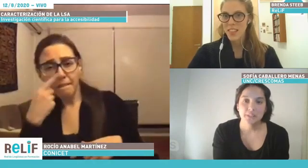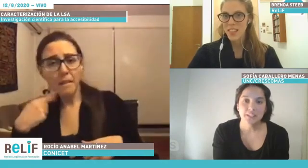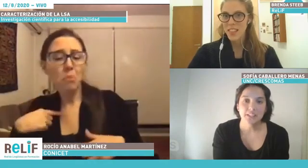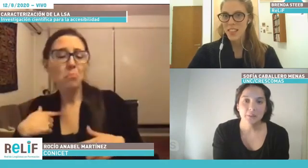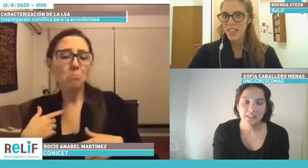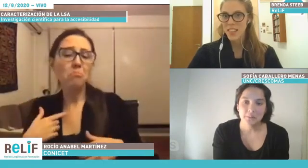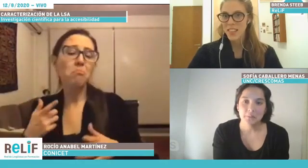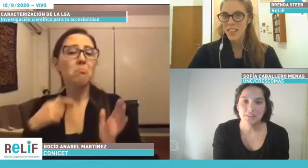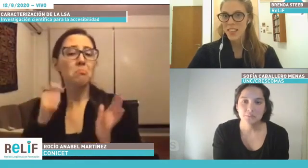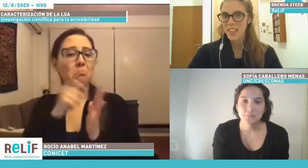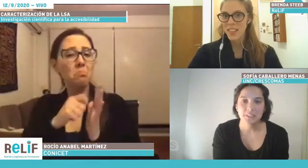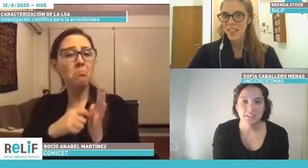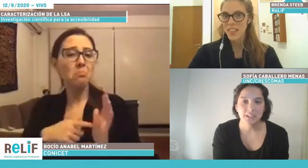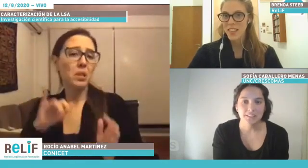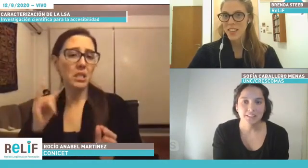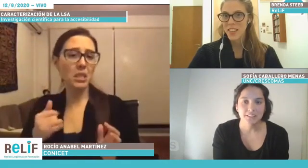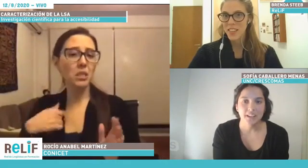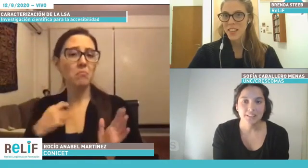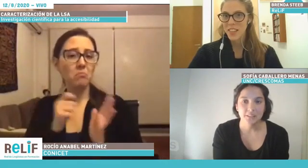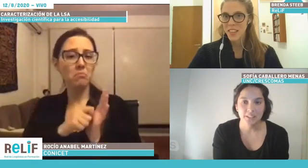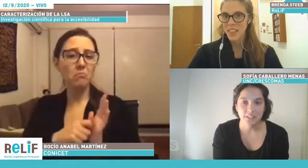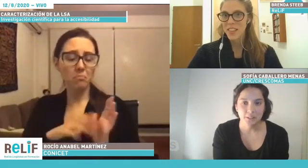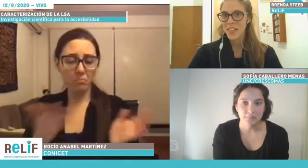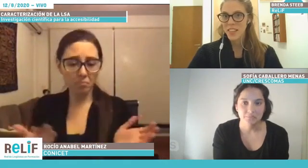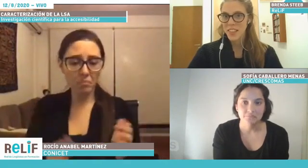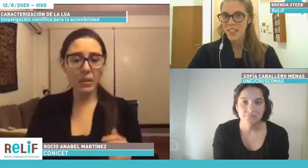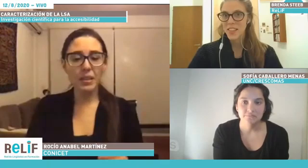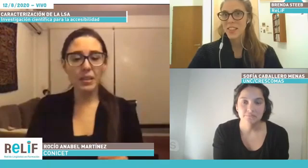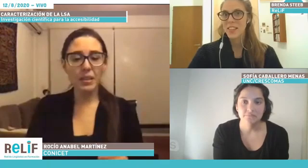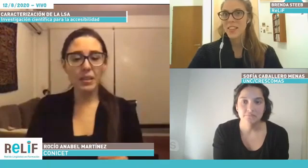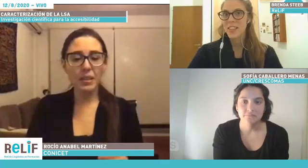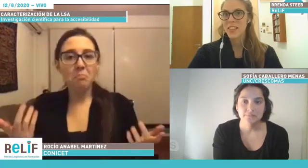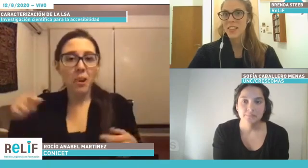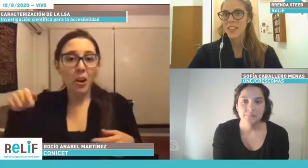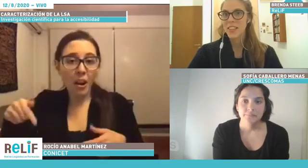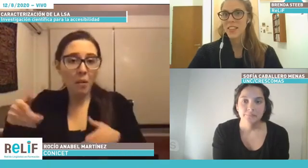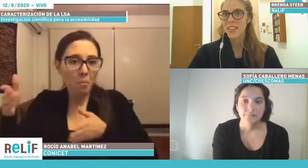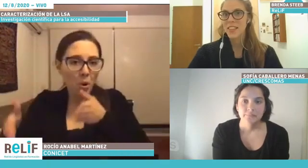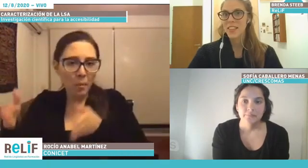y yo lo vi y la verdad es que me pareció muy interesante, así que me inscribí.